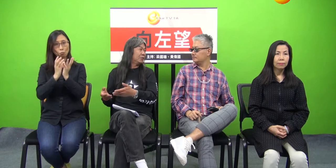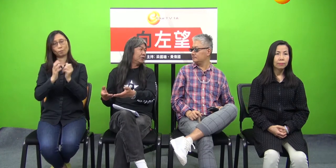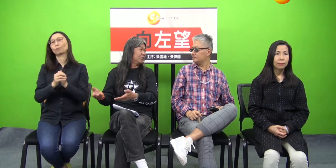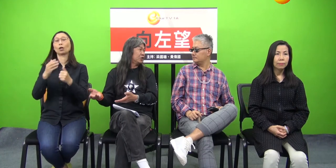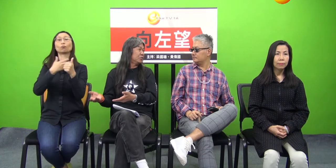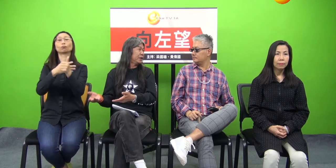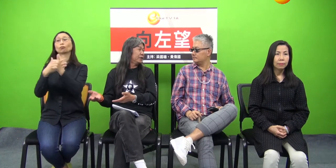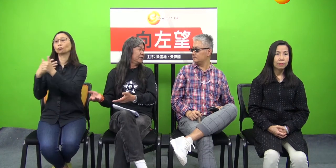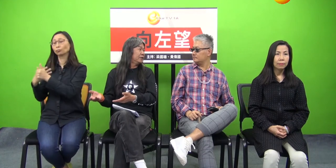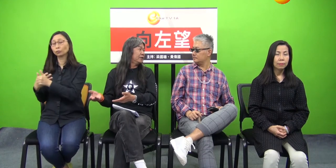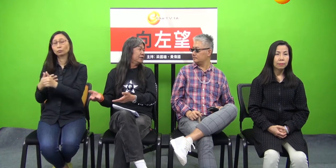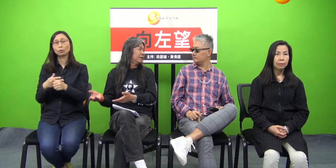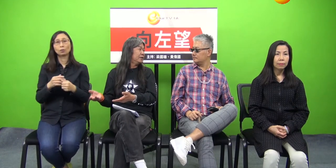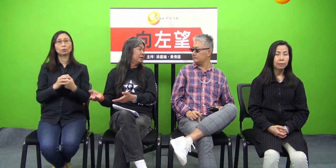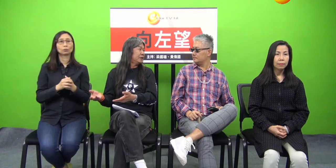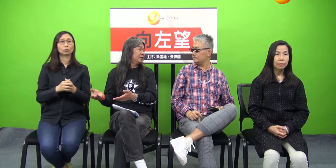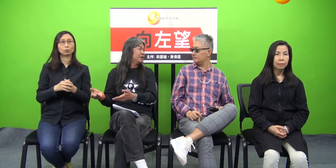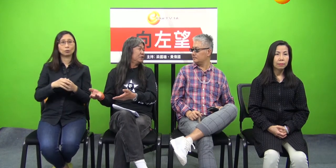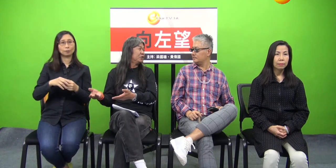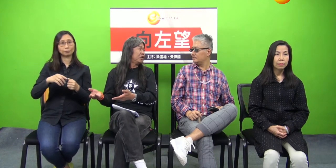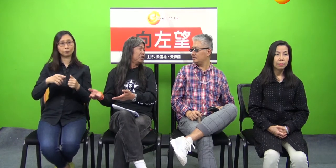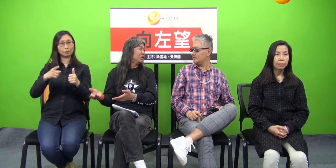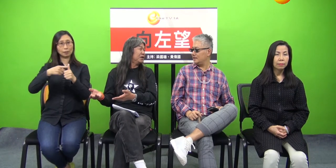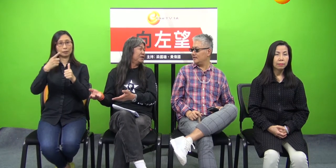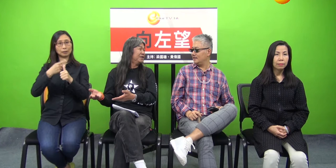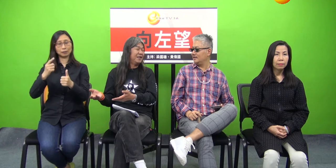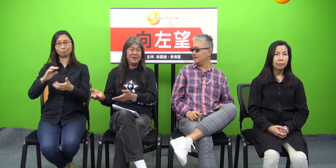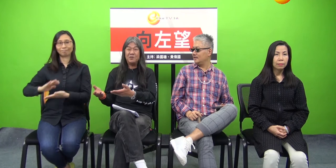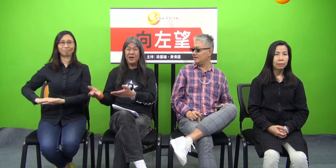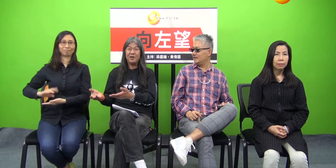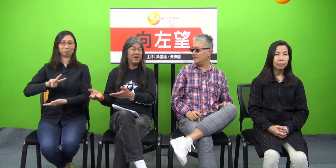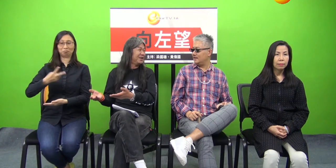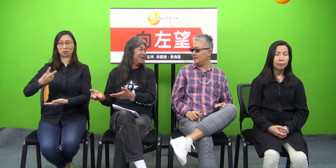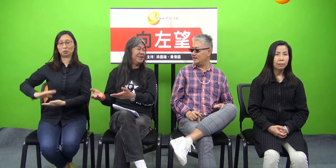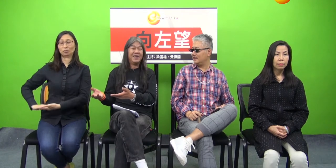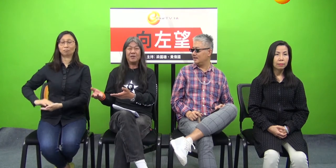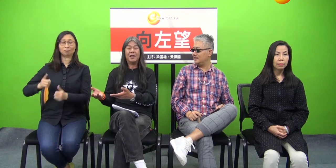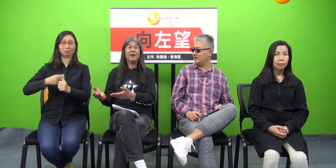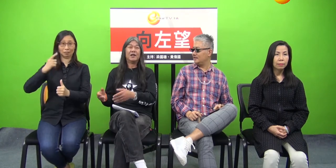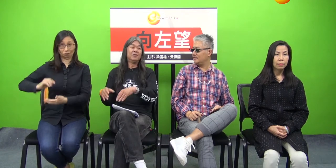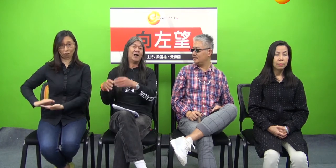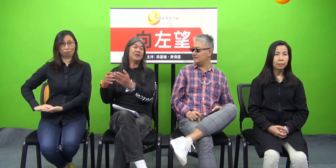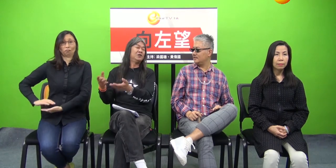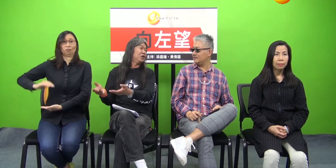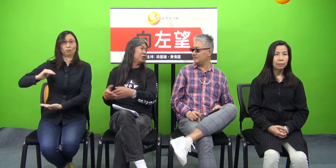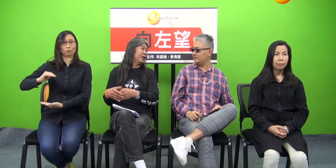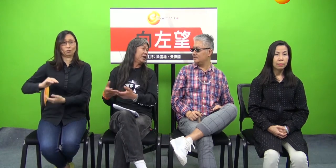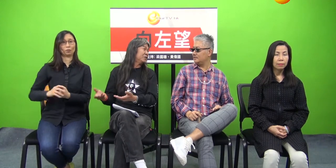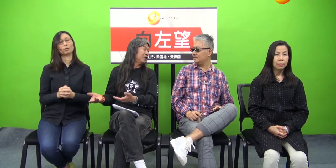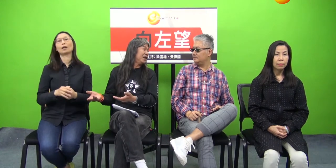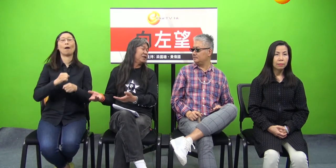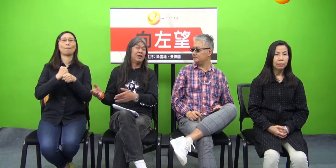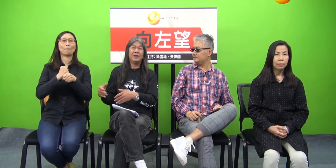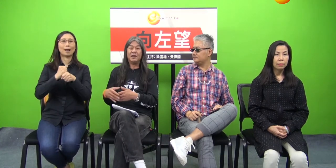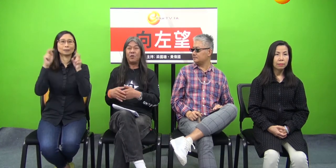階級，你個先鋒黨做咩咧？即係先富黨啊，變咗先富起來咯，係咪啊？咁馬克思主義嗰部分一定唔得